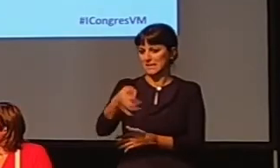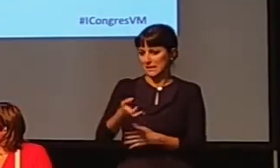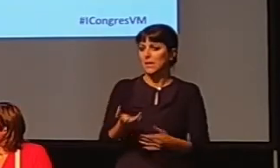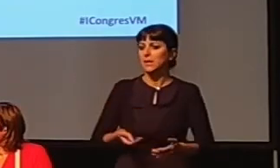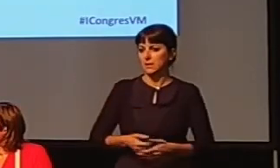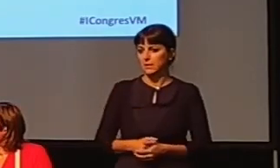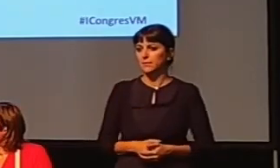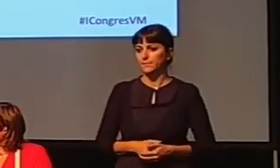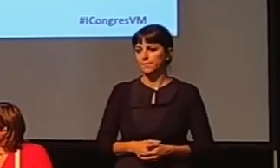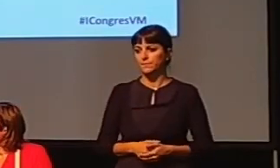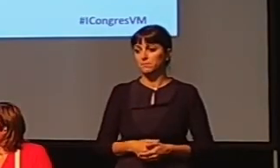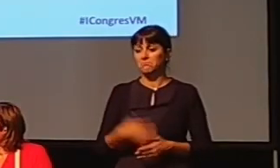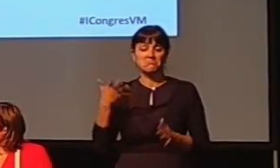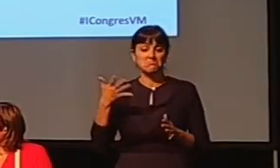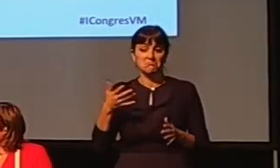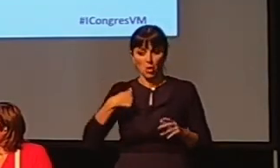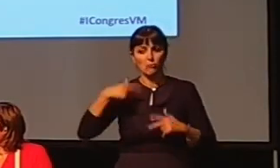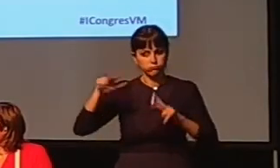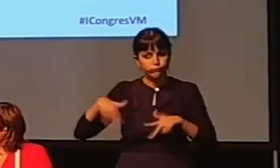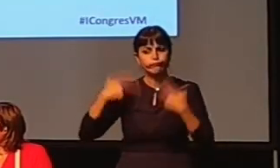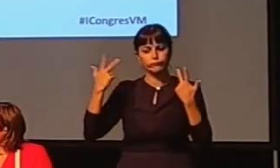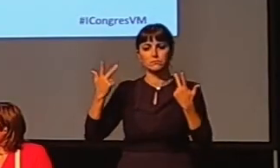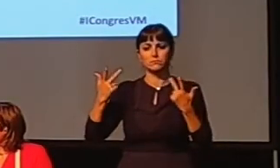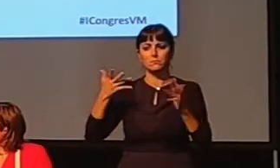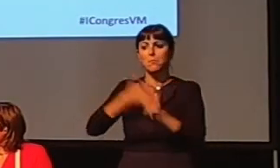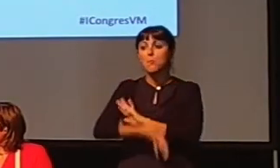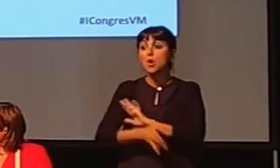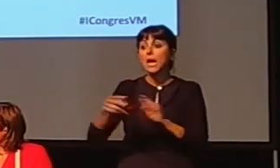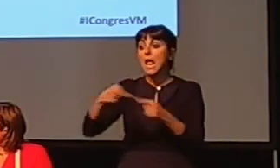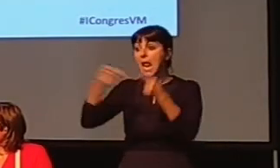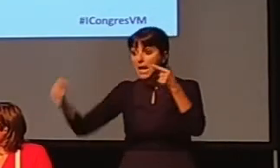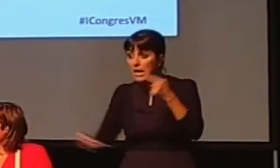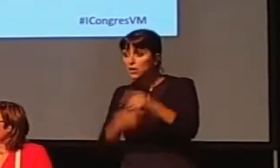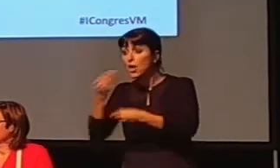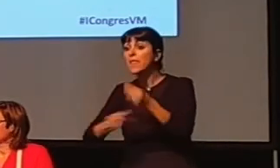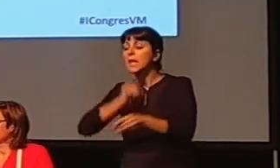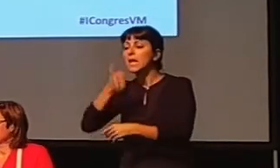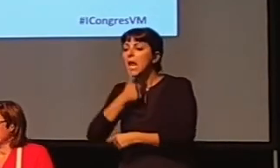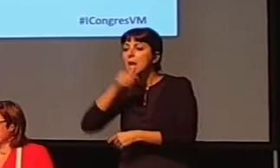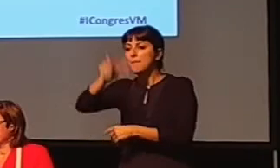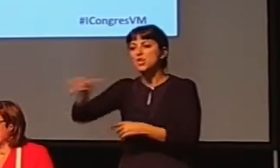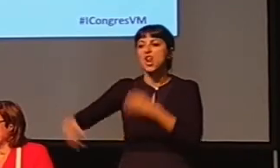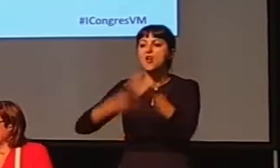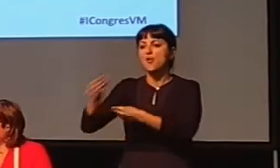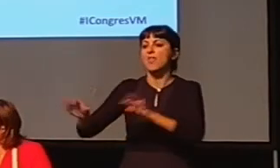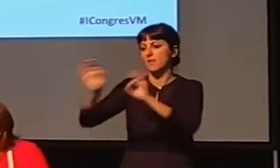fer. Perquè la resta l'estan fent qui no fa les coses.